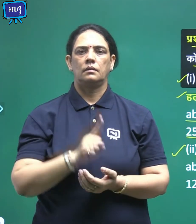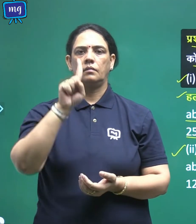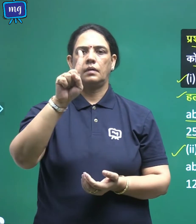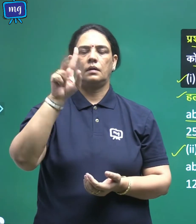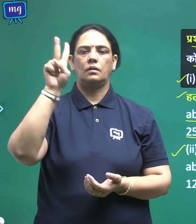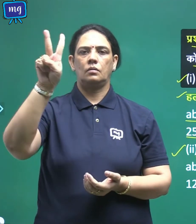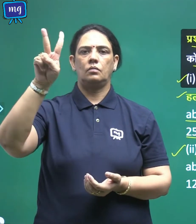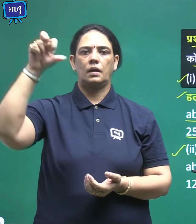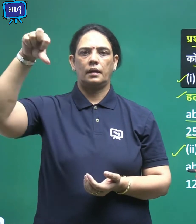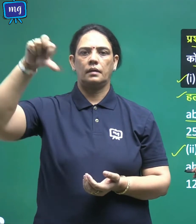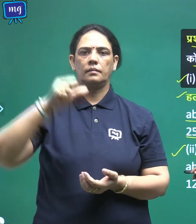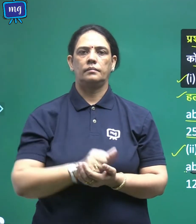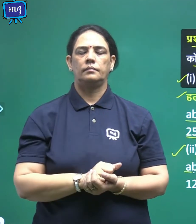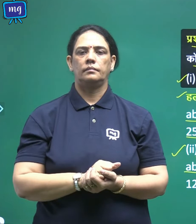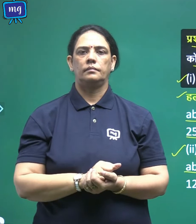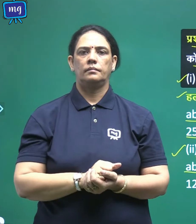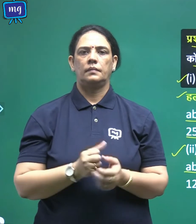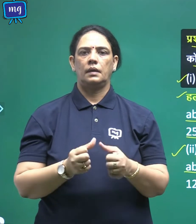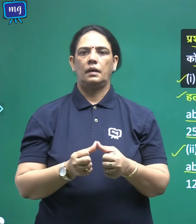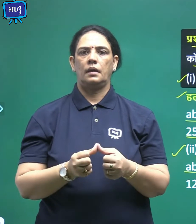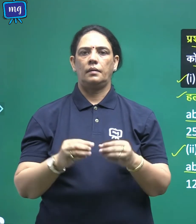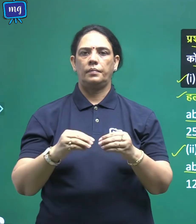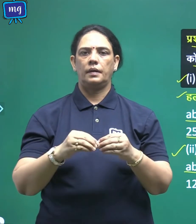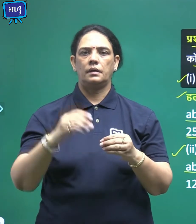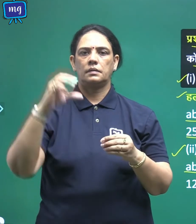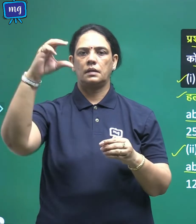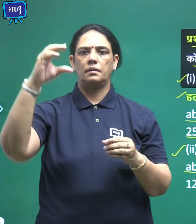129 ए बी सी बराबर